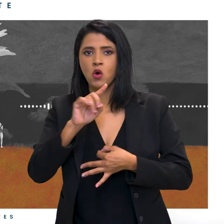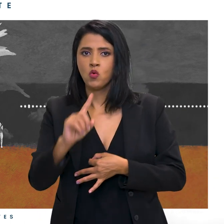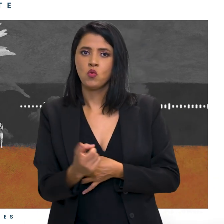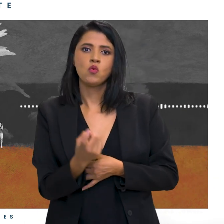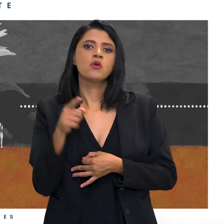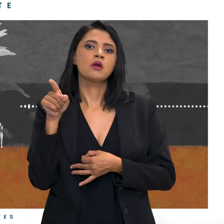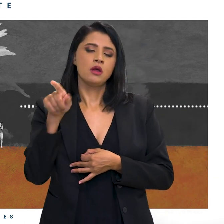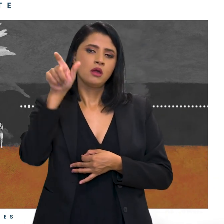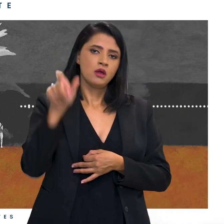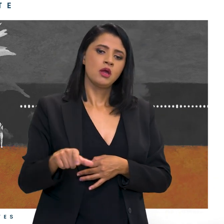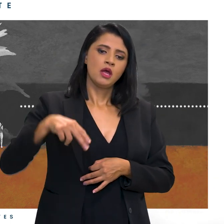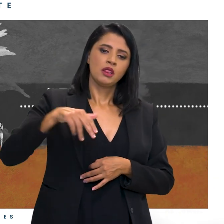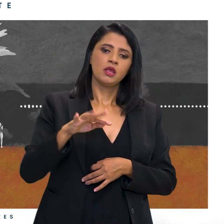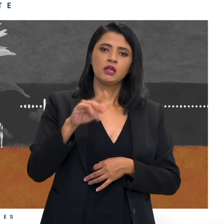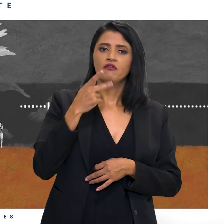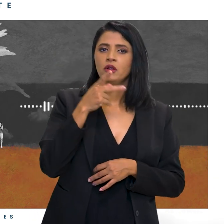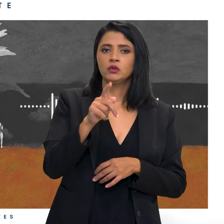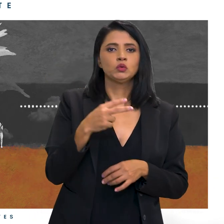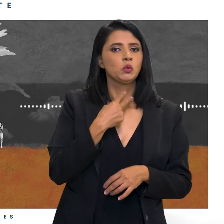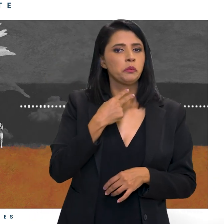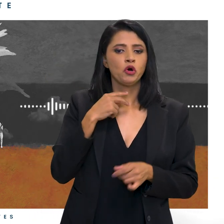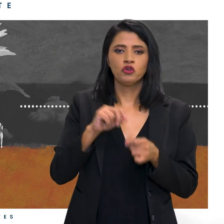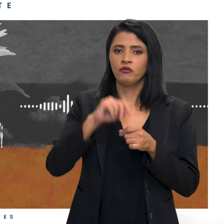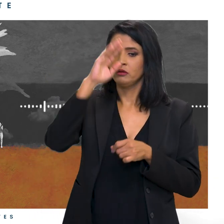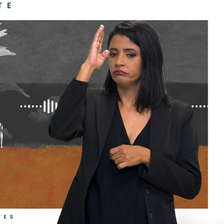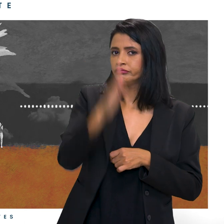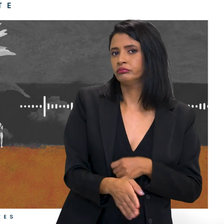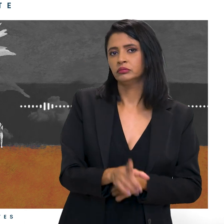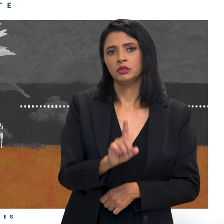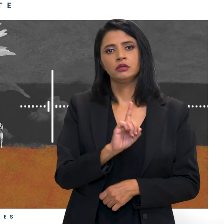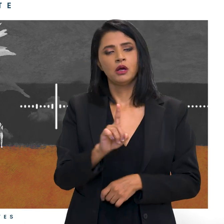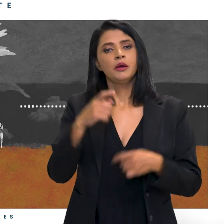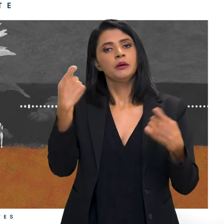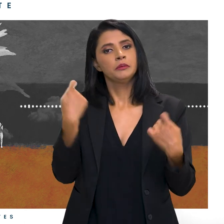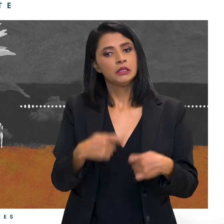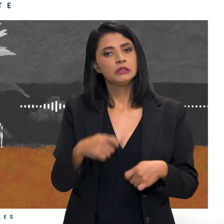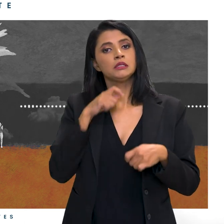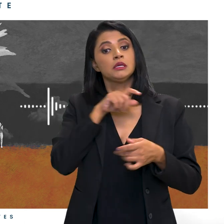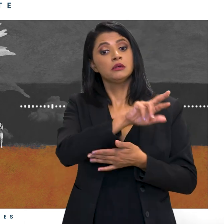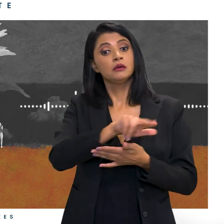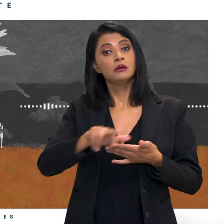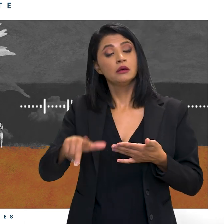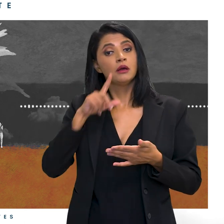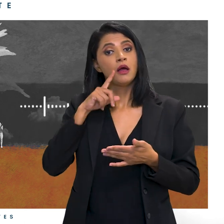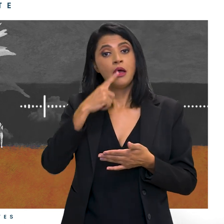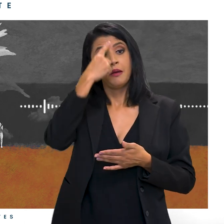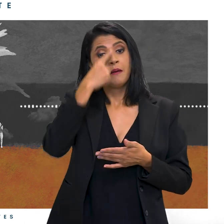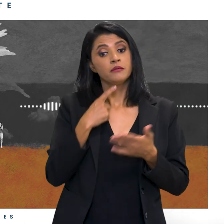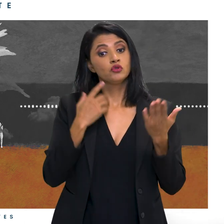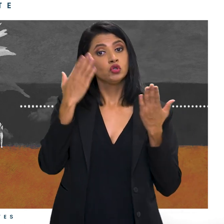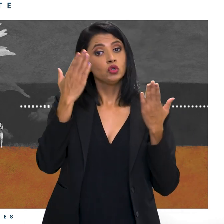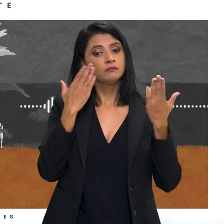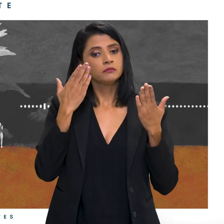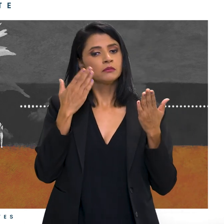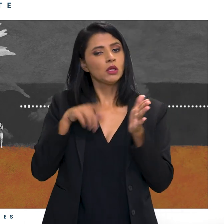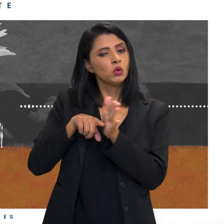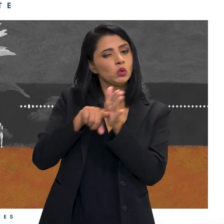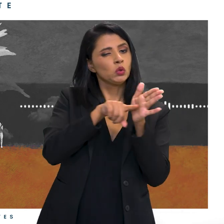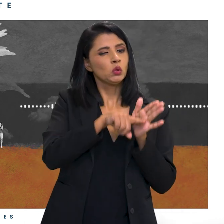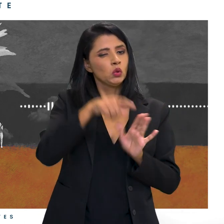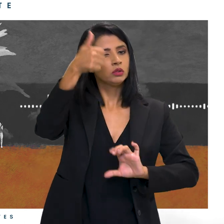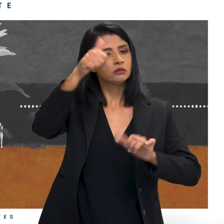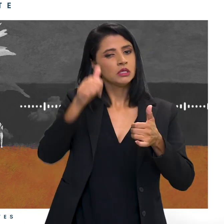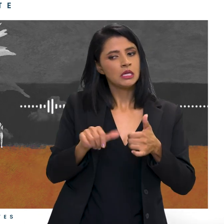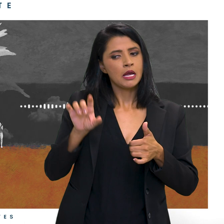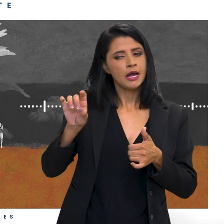uma opinião fechada, ele defende que isso não pode ser feito automaticamente, e sim pela avaliação biopsicossocial,